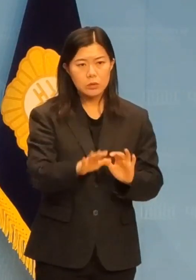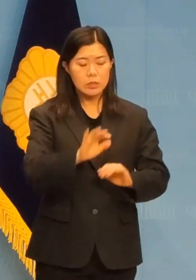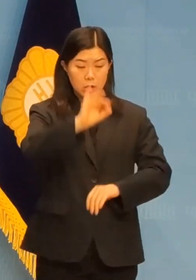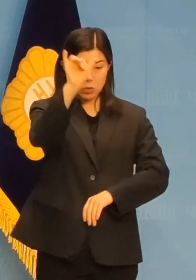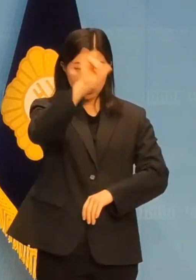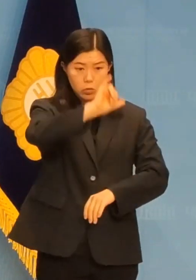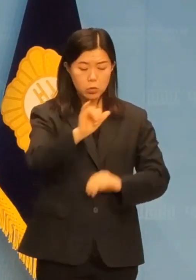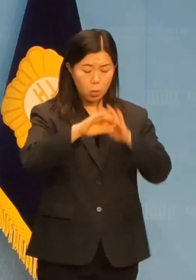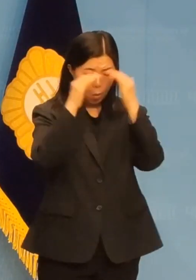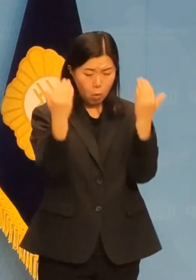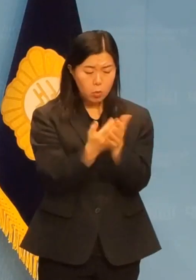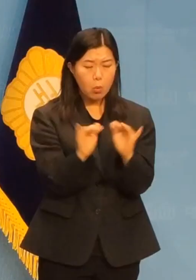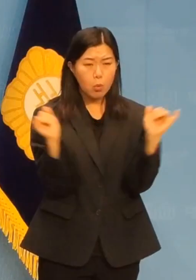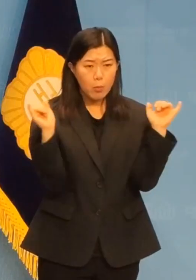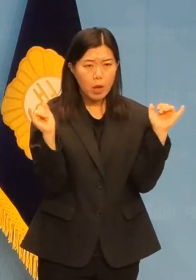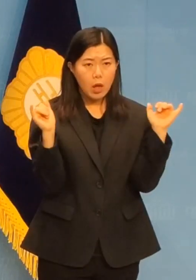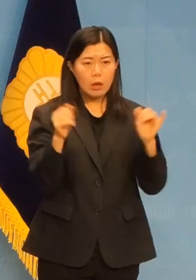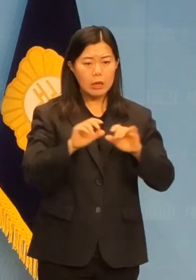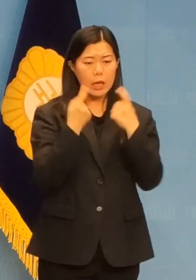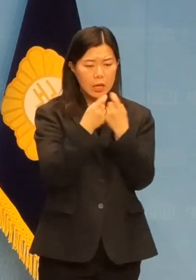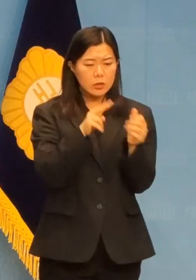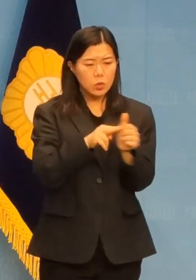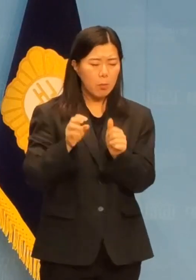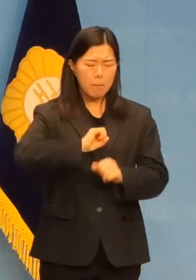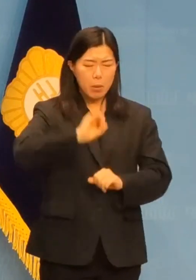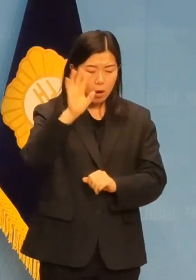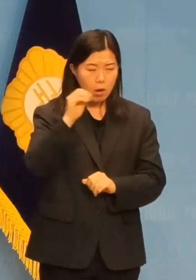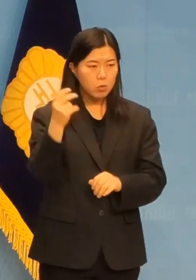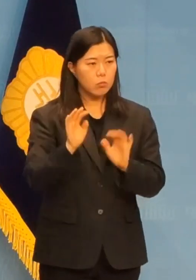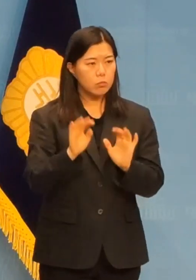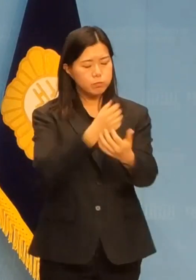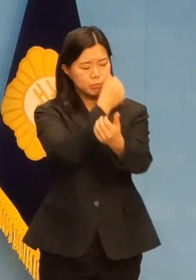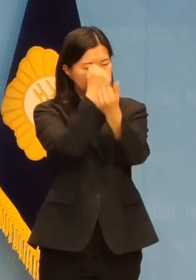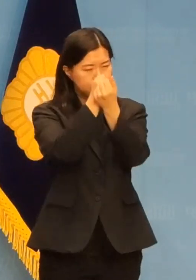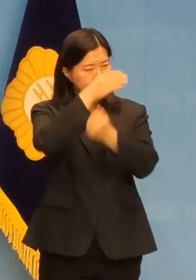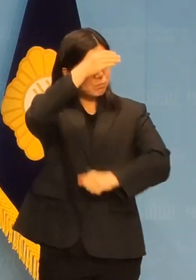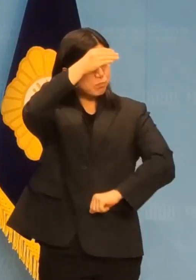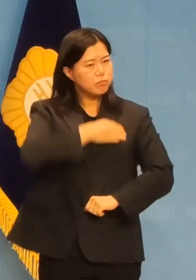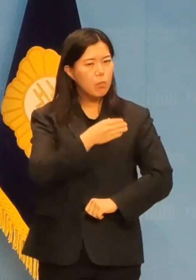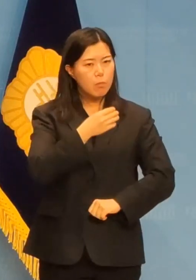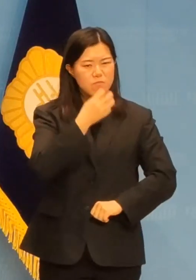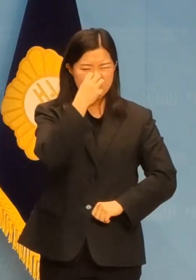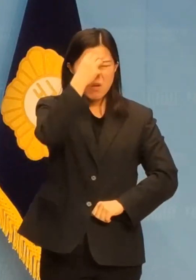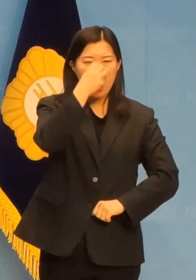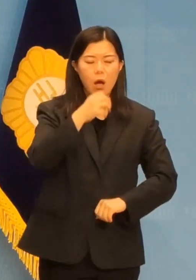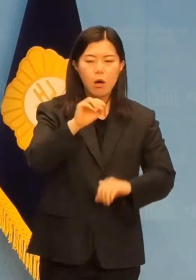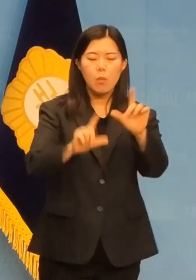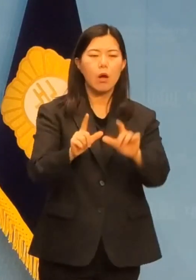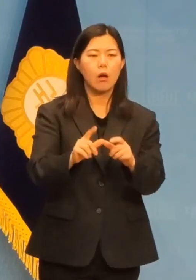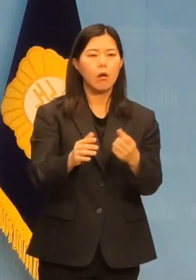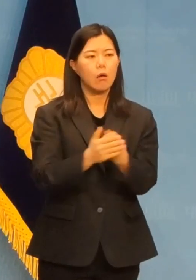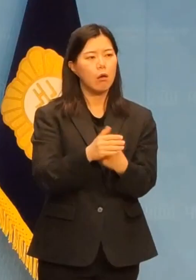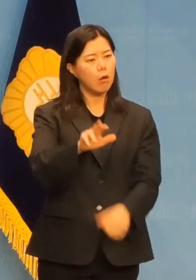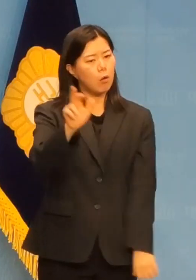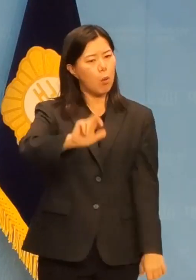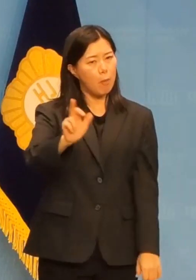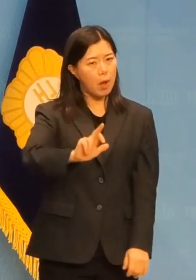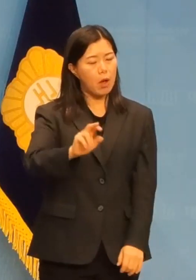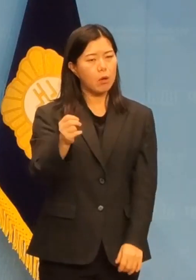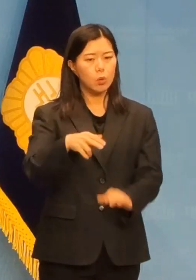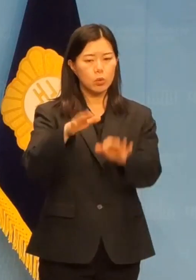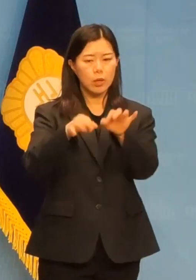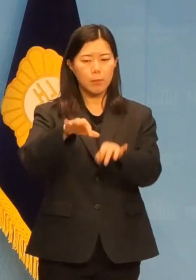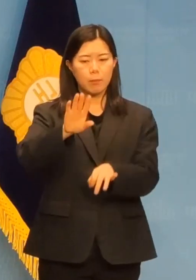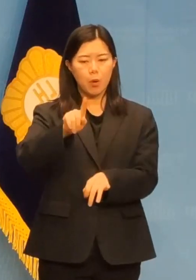전국민 개인정보 유출 사태, 여기에 아나무인, 오만 방자하기 짝이 없는 행태로 쿠팡과